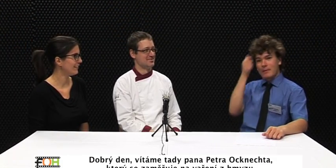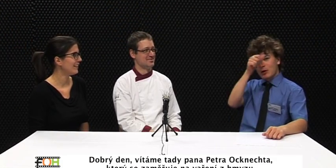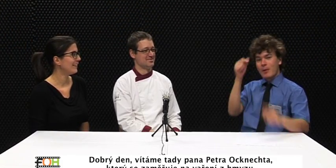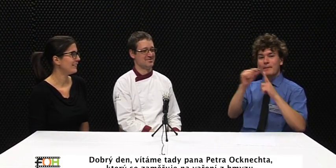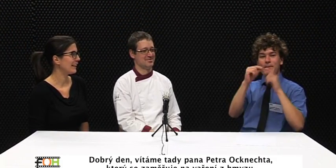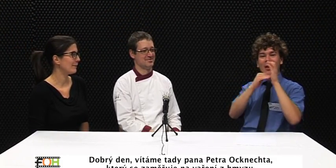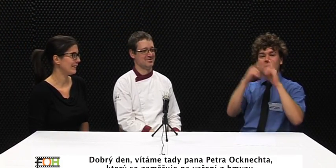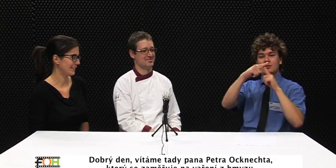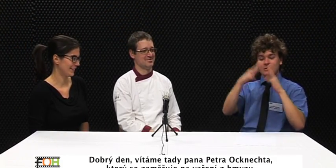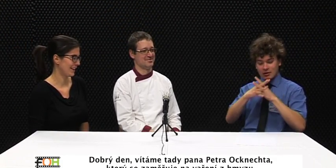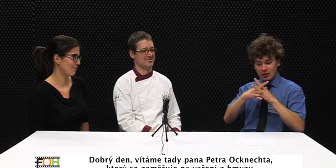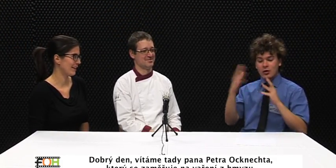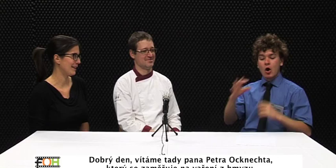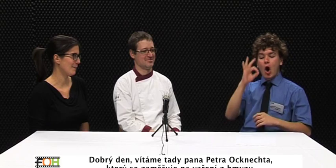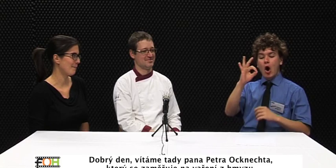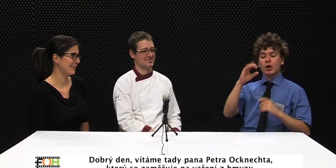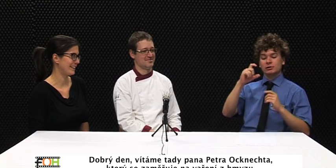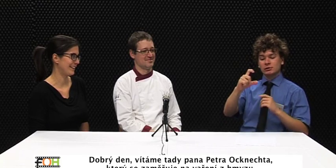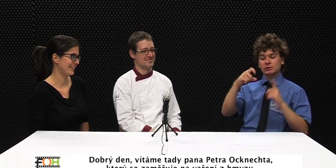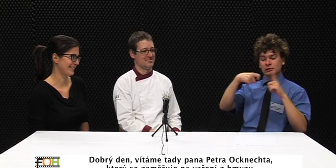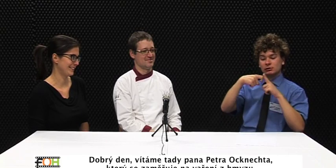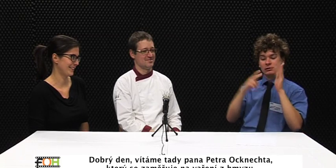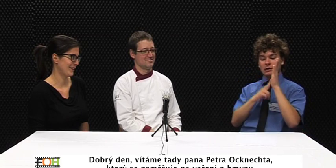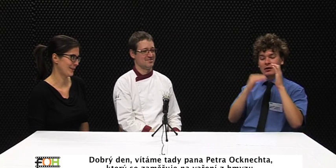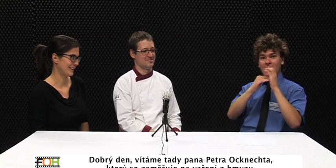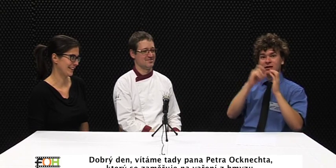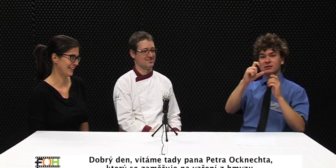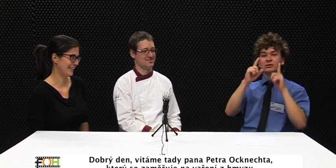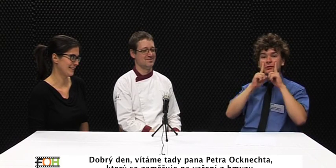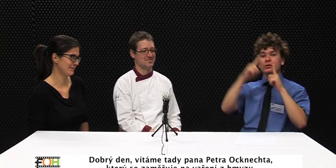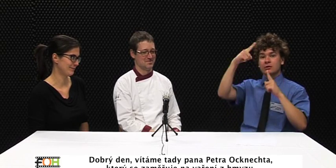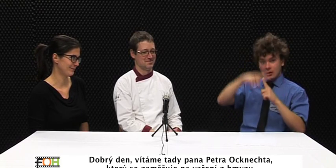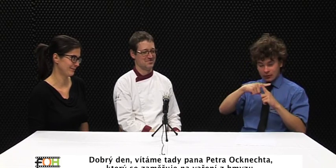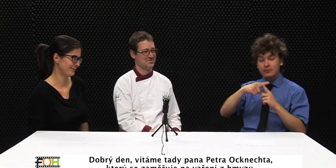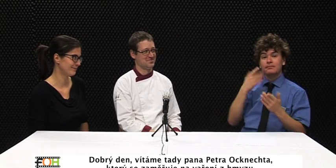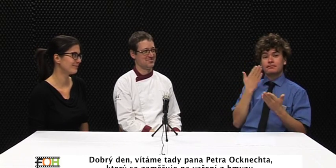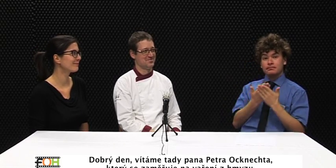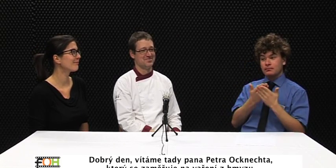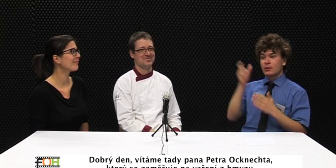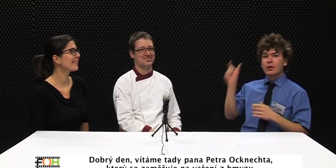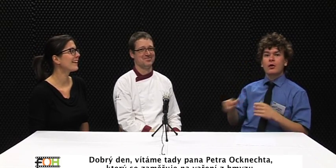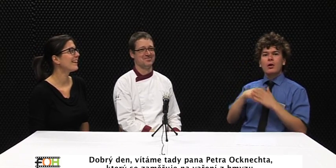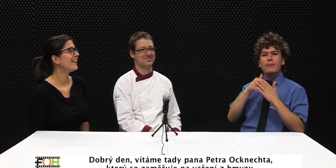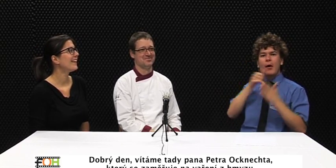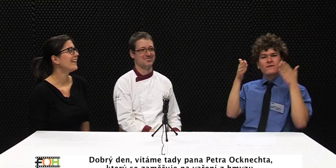den. Vítáme tady pana Petra Ocknechta,